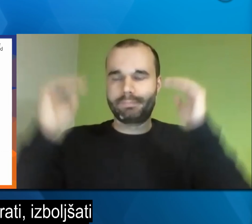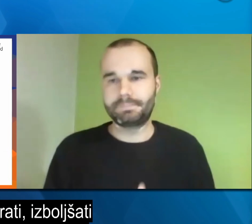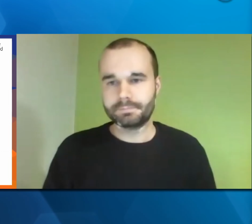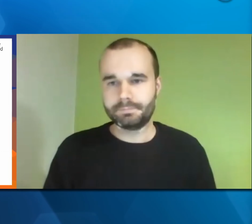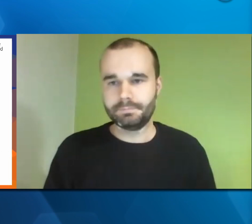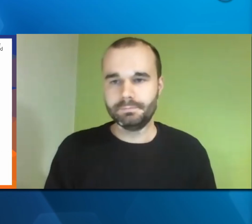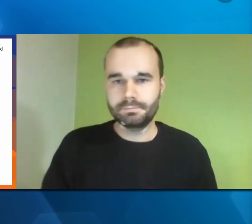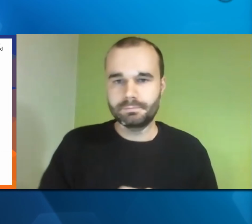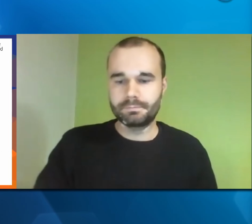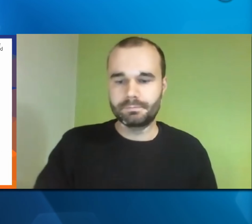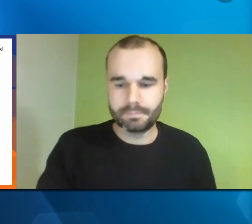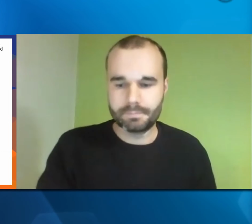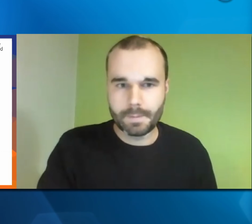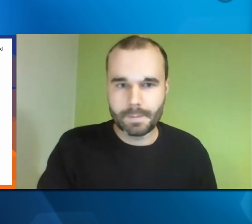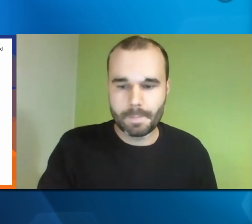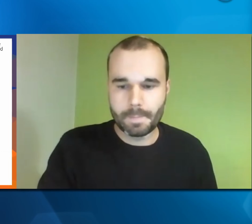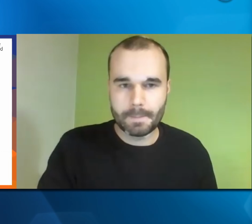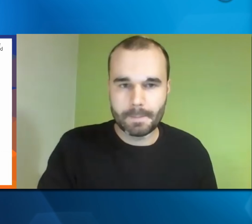dvigovati.